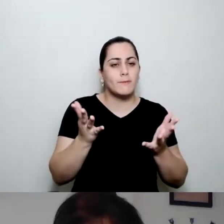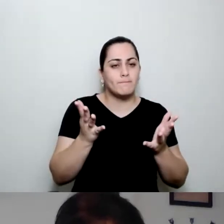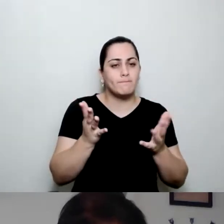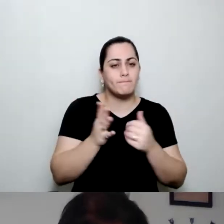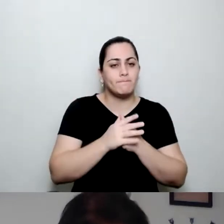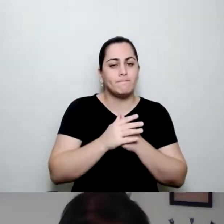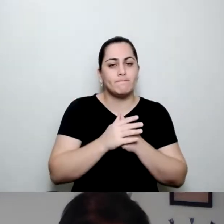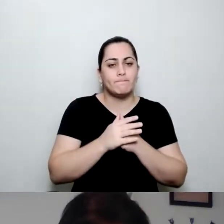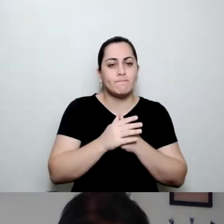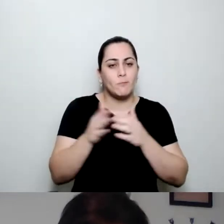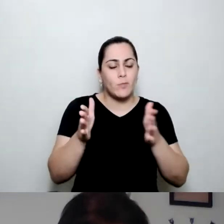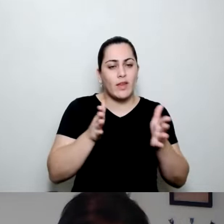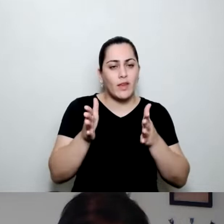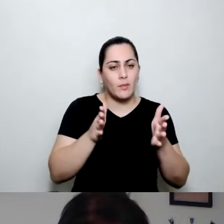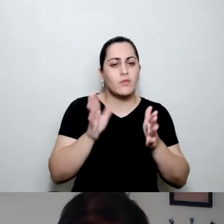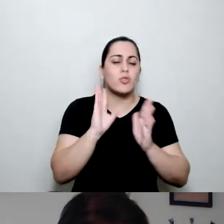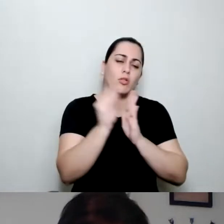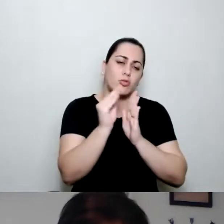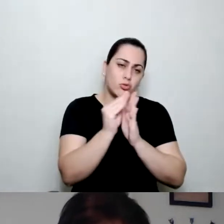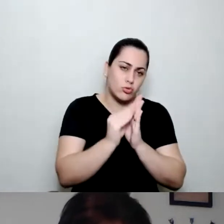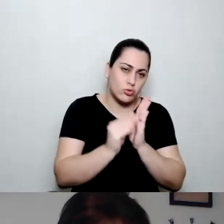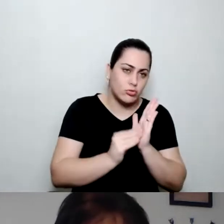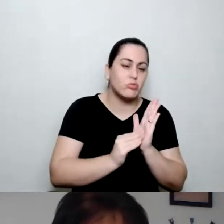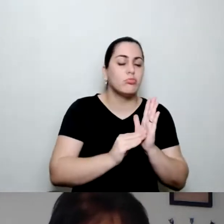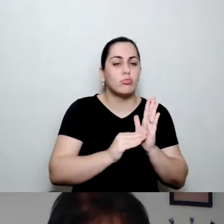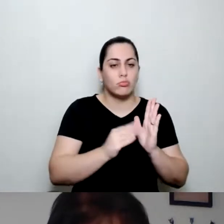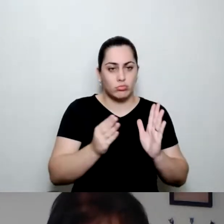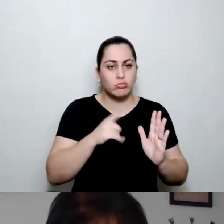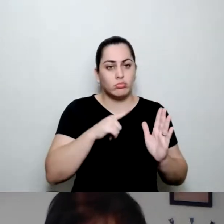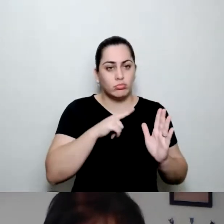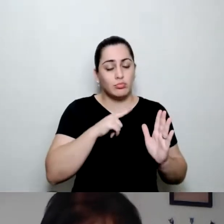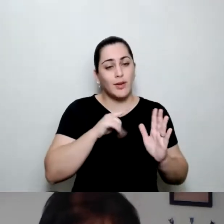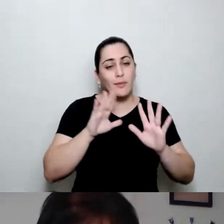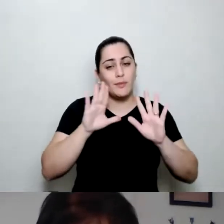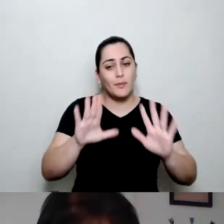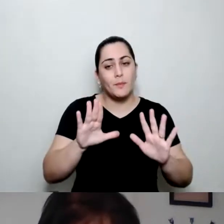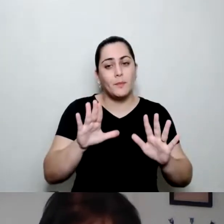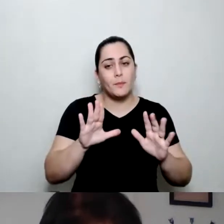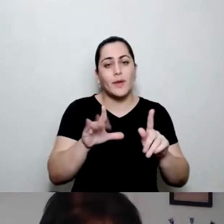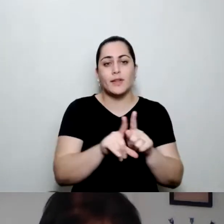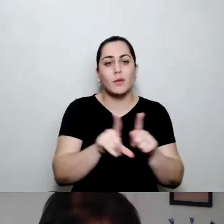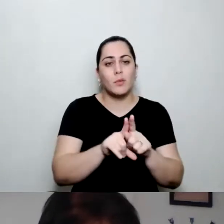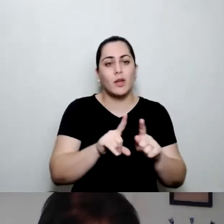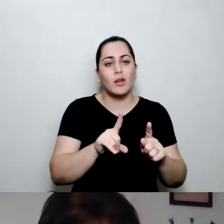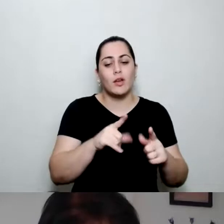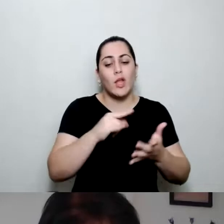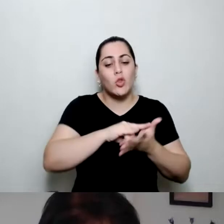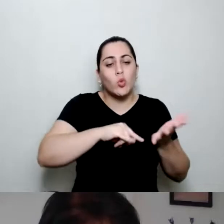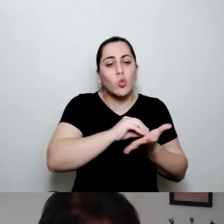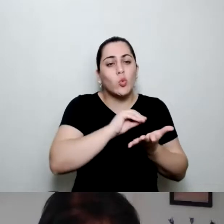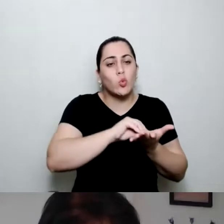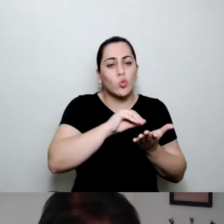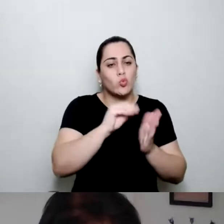E isso foi registrado também, mas isso exatamente não é documentação. A